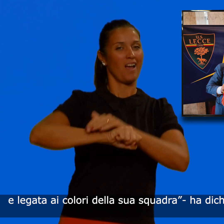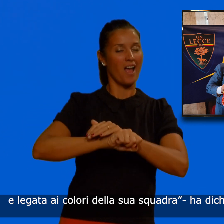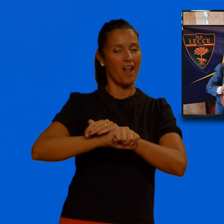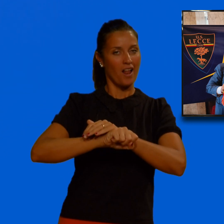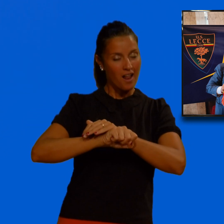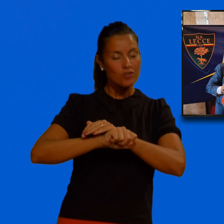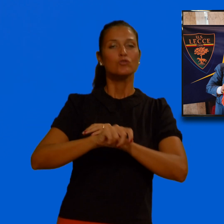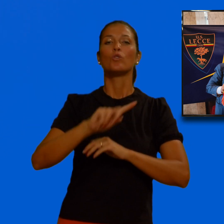Grazie.